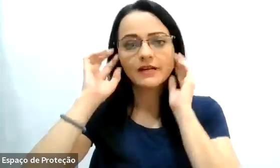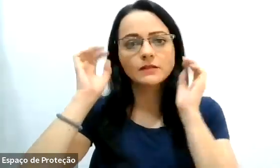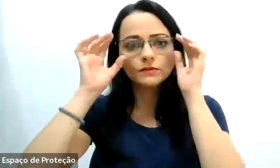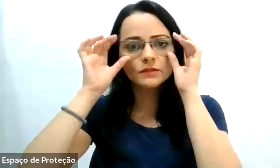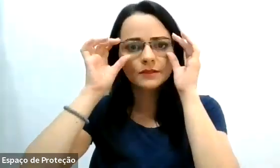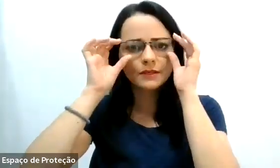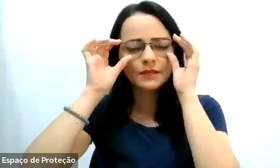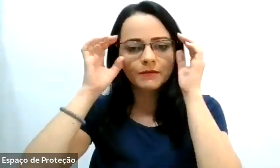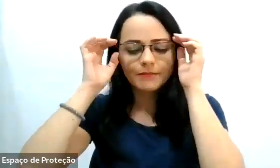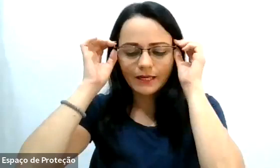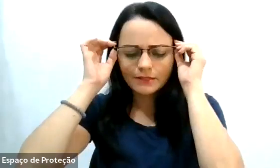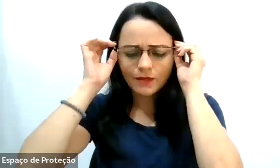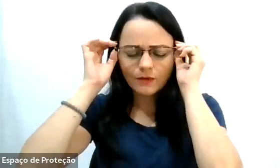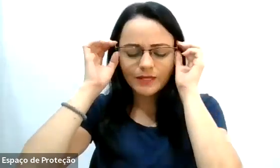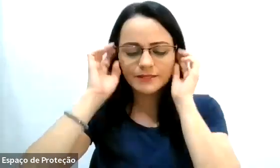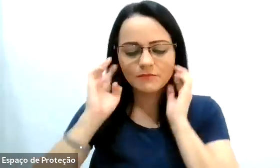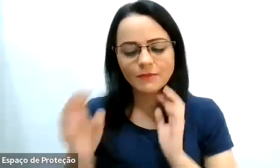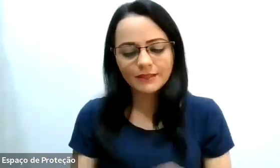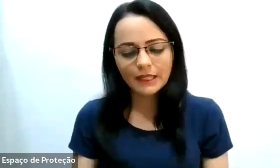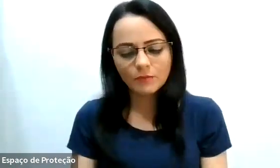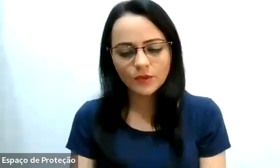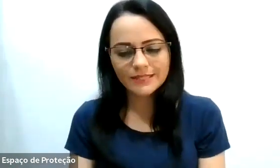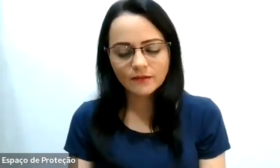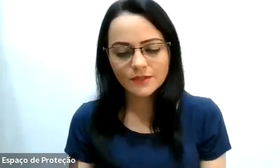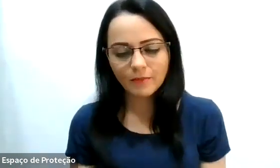à luz. Mas, se alguém conhecer, me manda depois, tá? No zap.